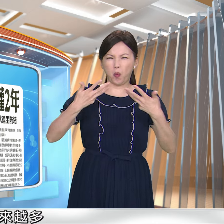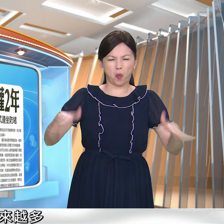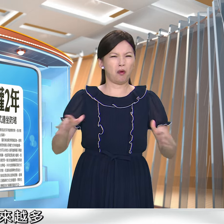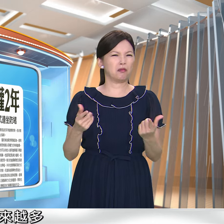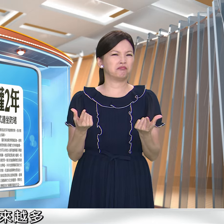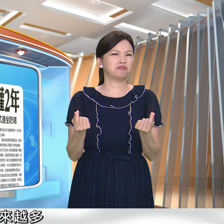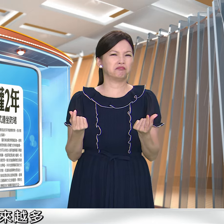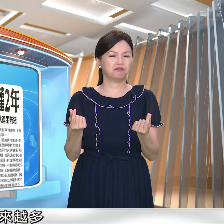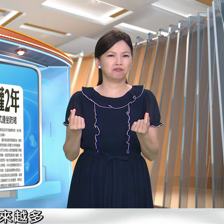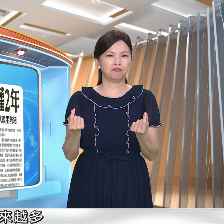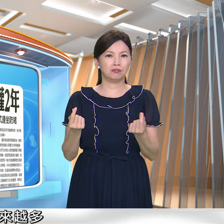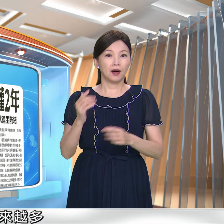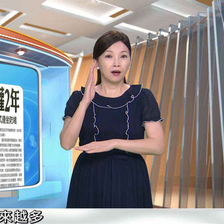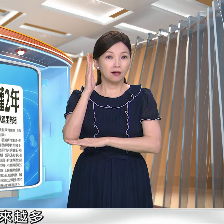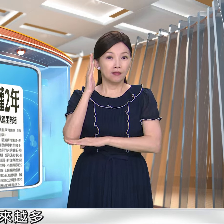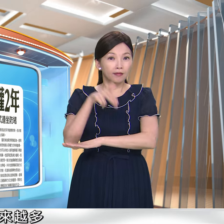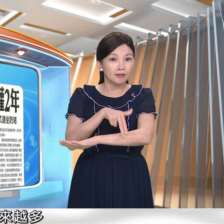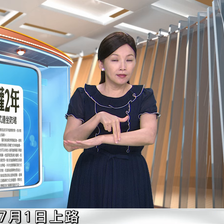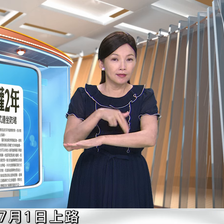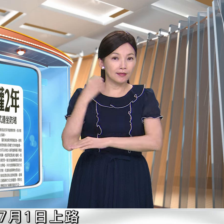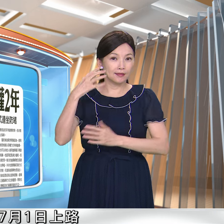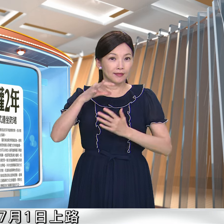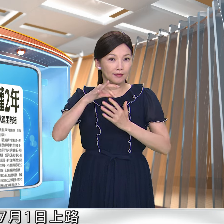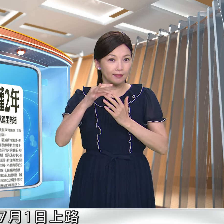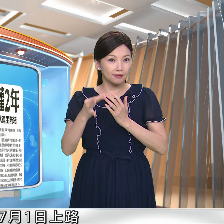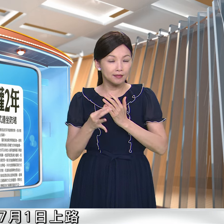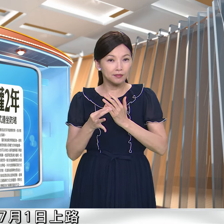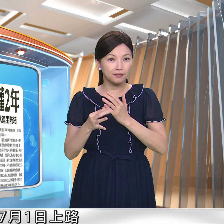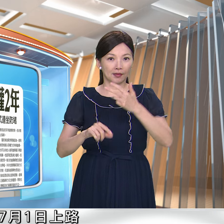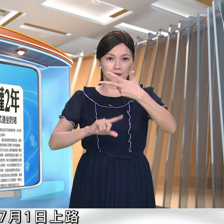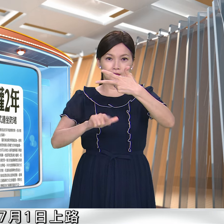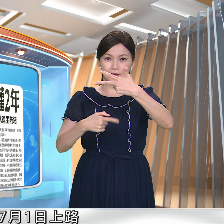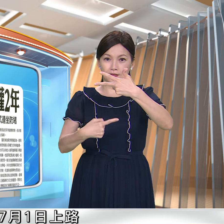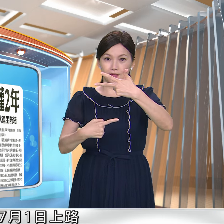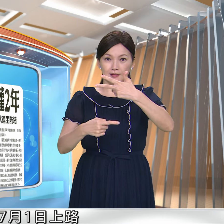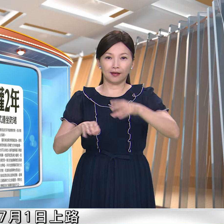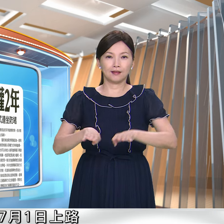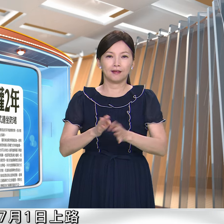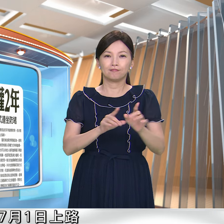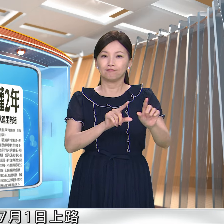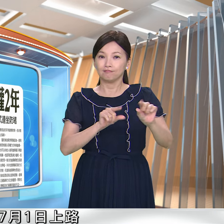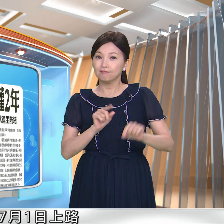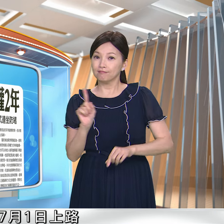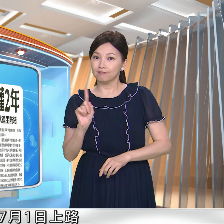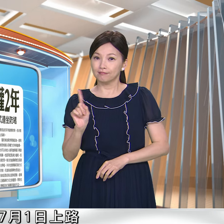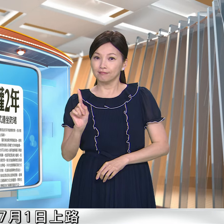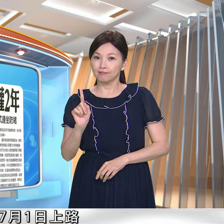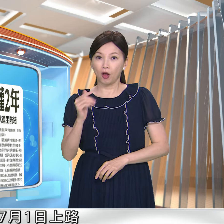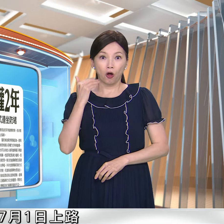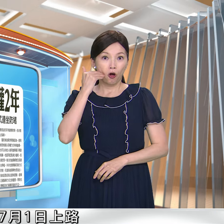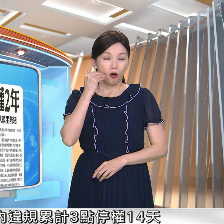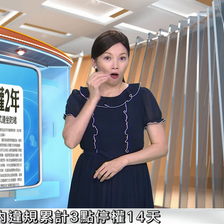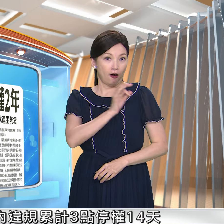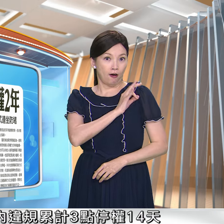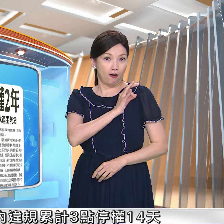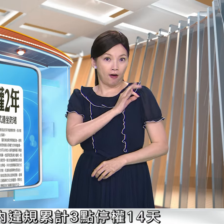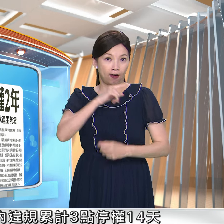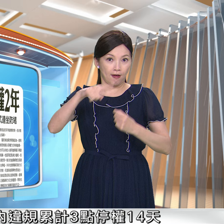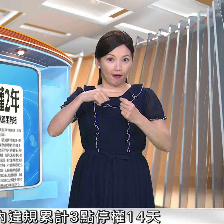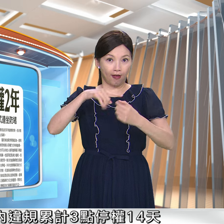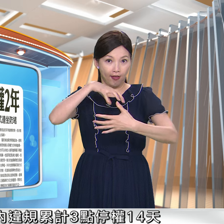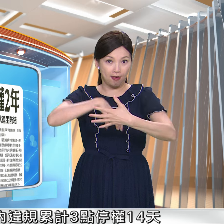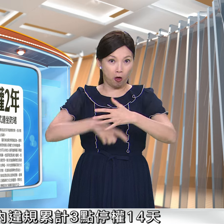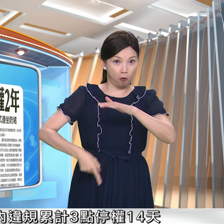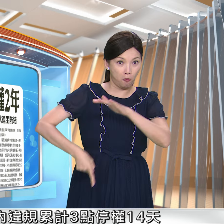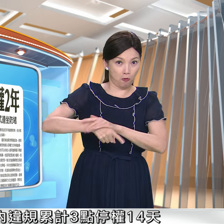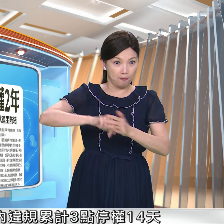来越多。违规记点新制七月一号上路。会员账号一年